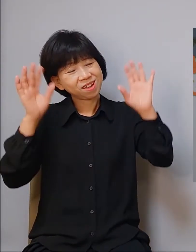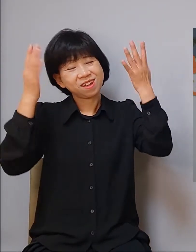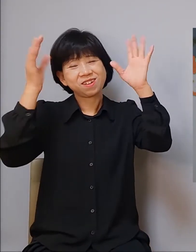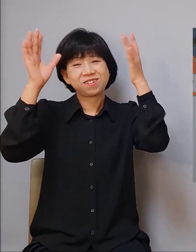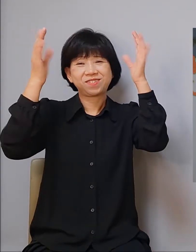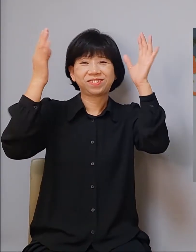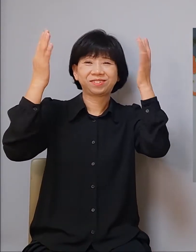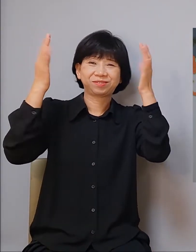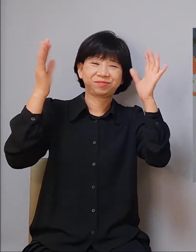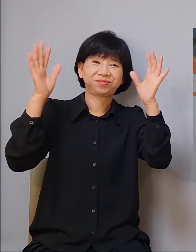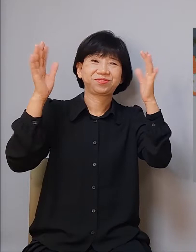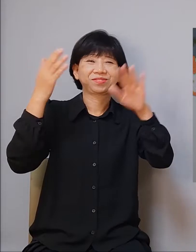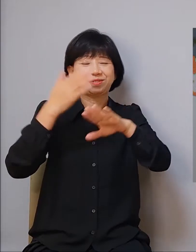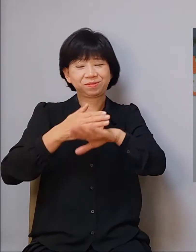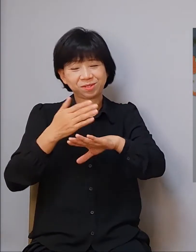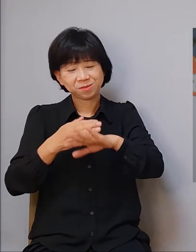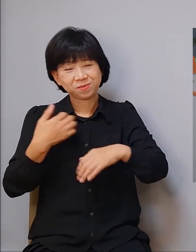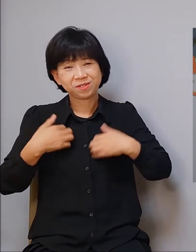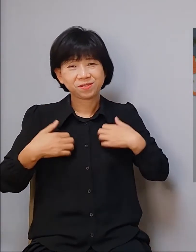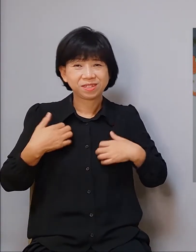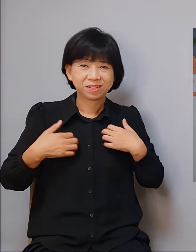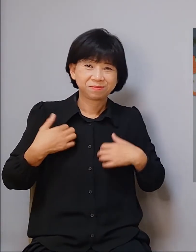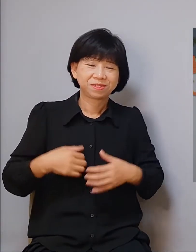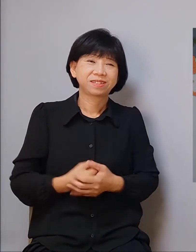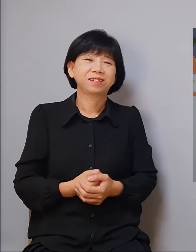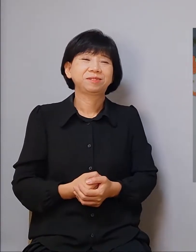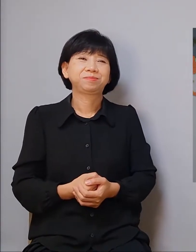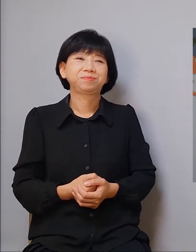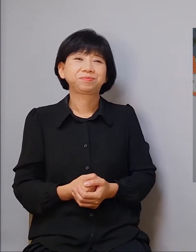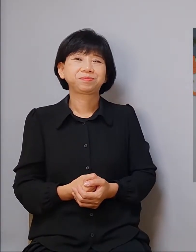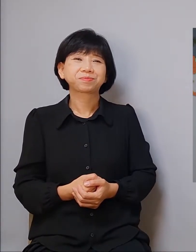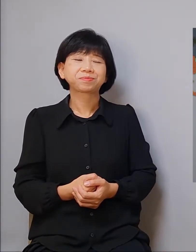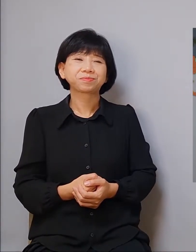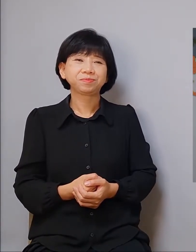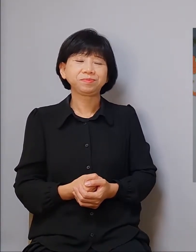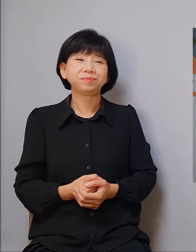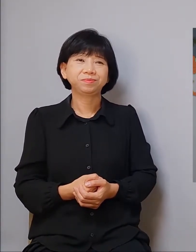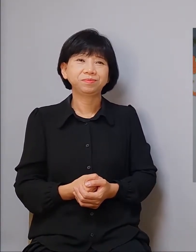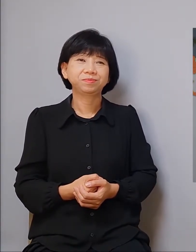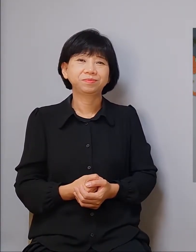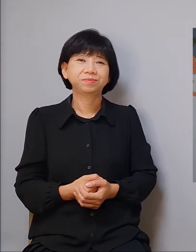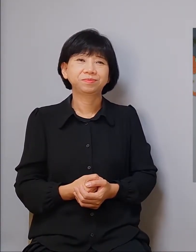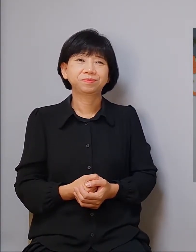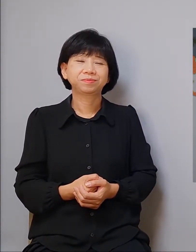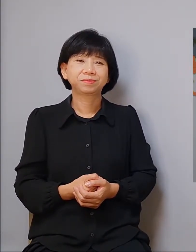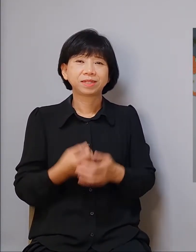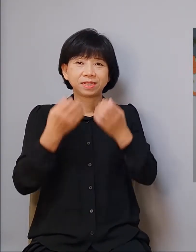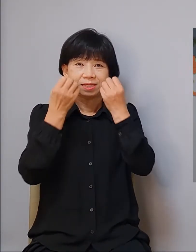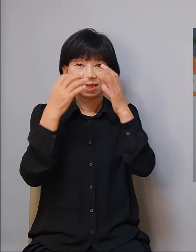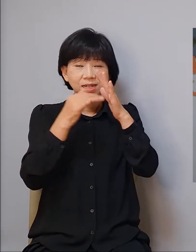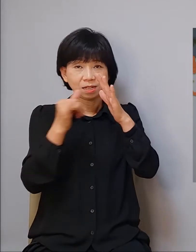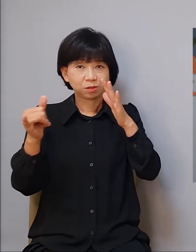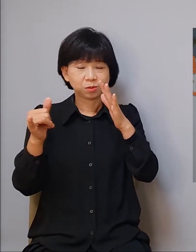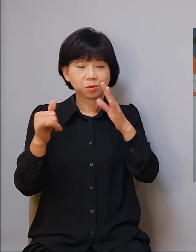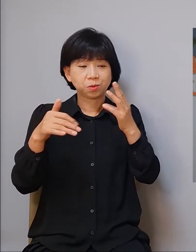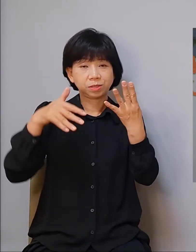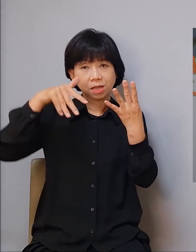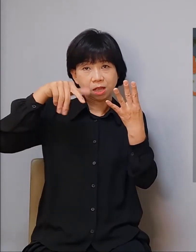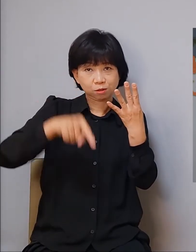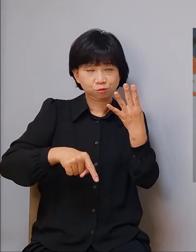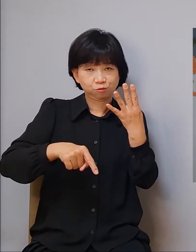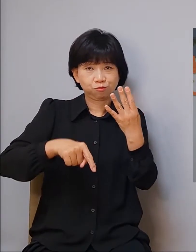보내겠습니다. 네, 감사합니다. 환영합니다. 네, 네, 또 우리 새가족 4주 또